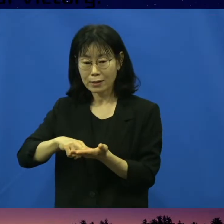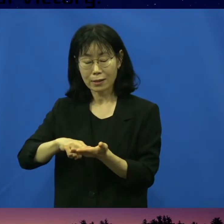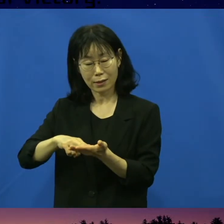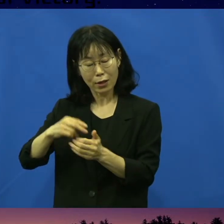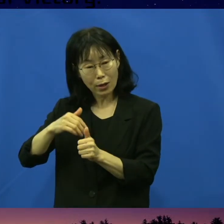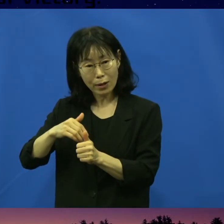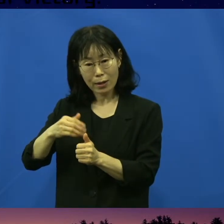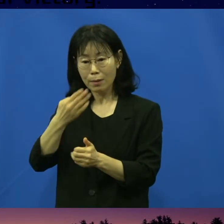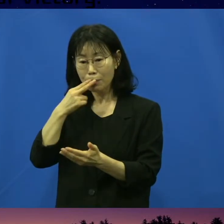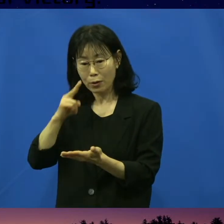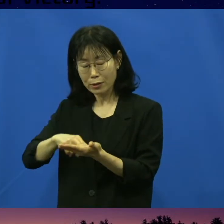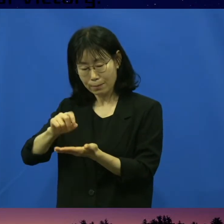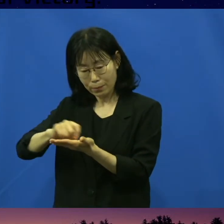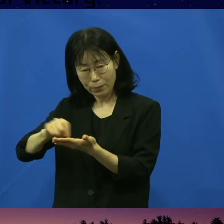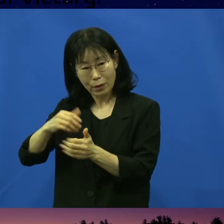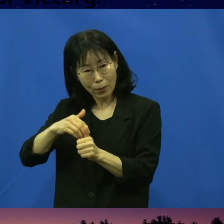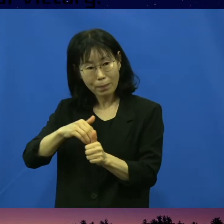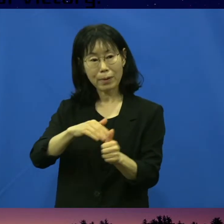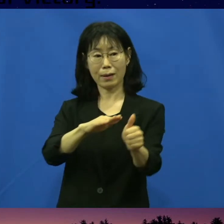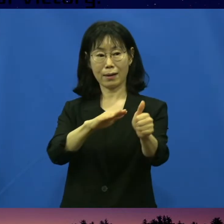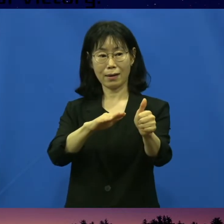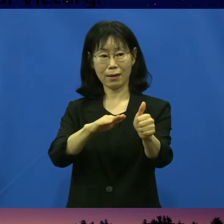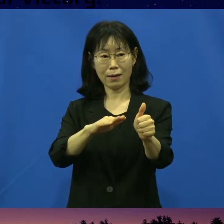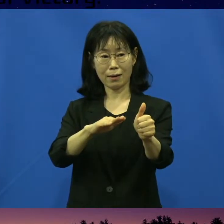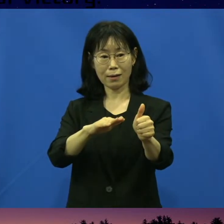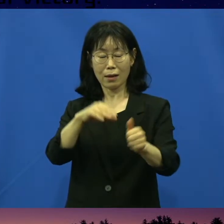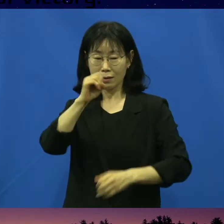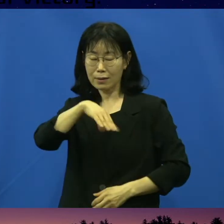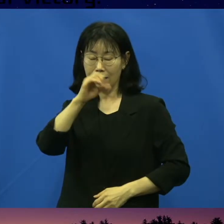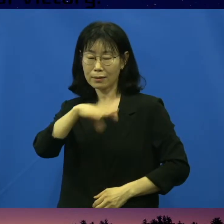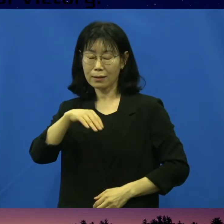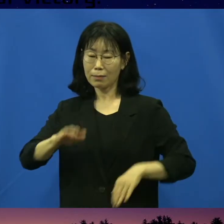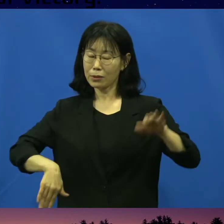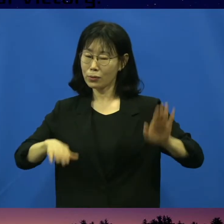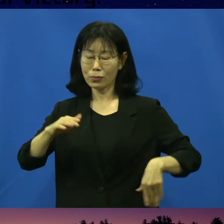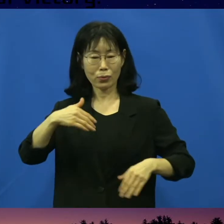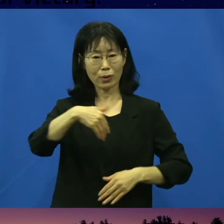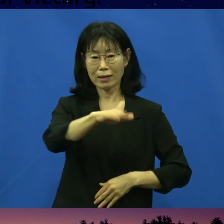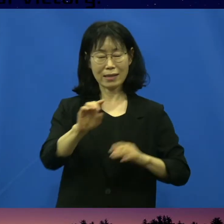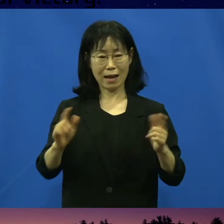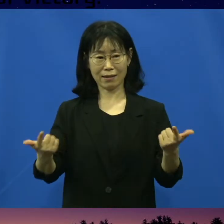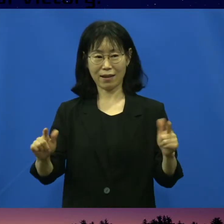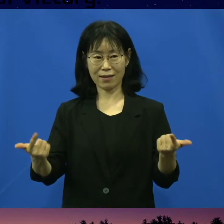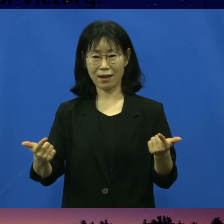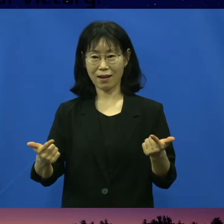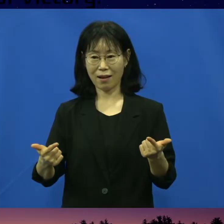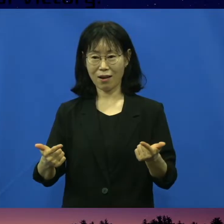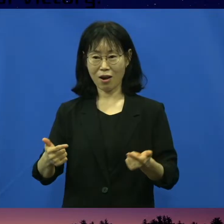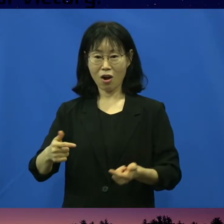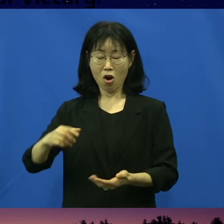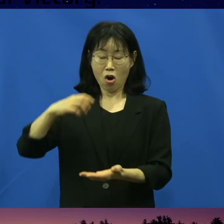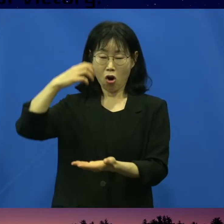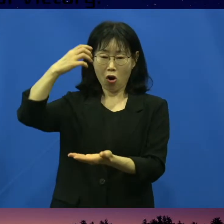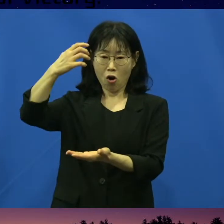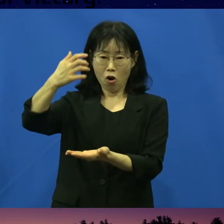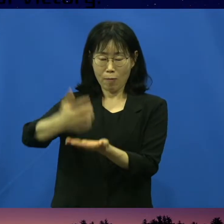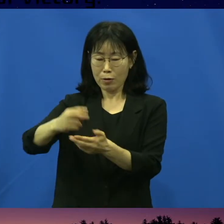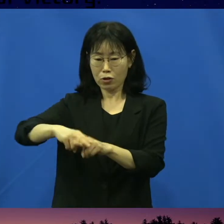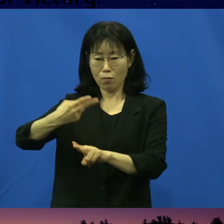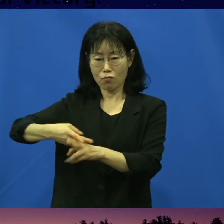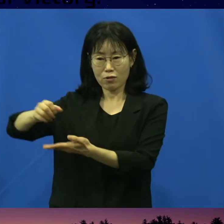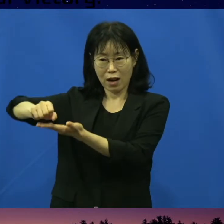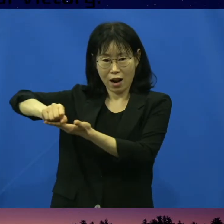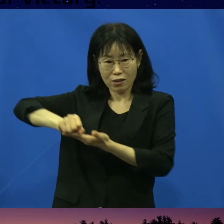게 아니고 나만이 곧 떠날 새 은 10달란트와 금 6,000개와 의복 10벌을 어마무시한 이제